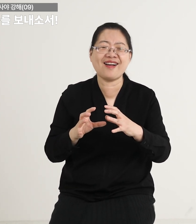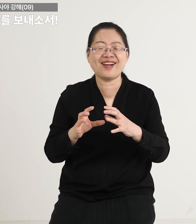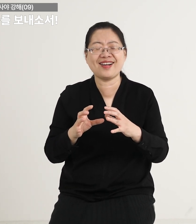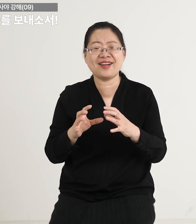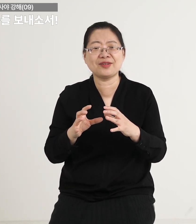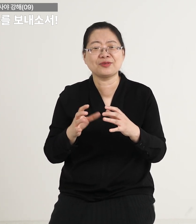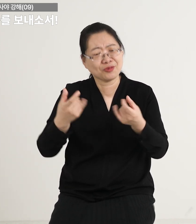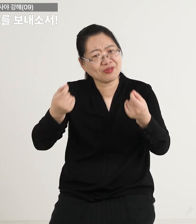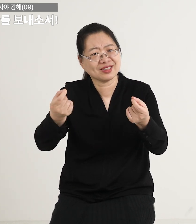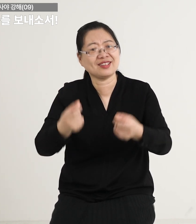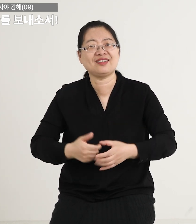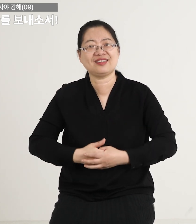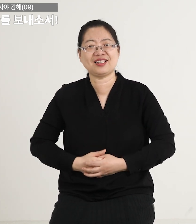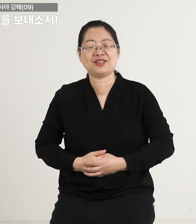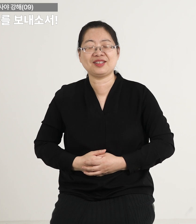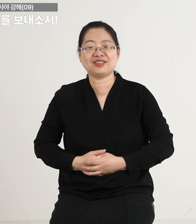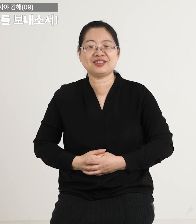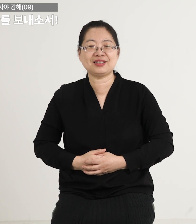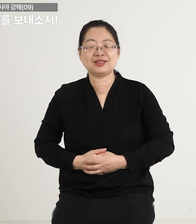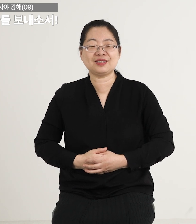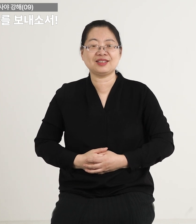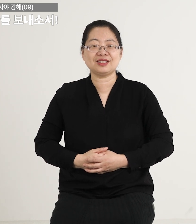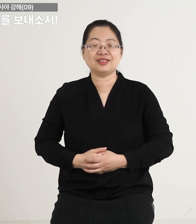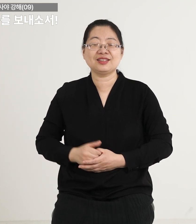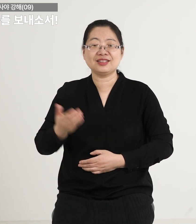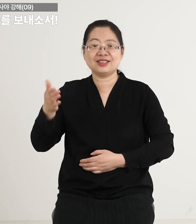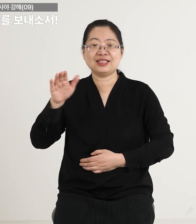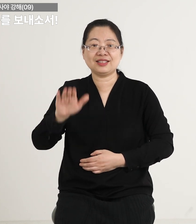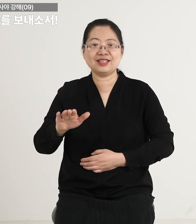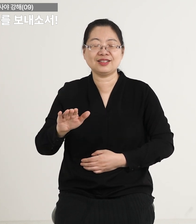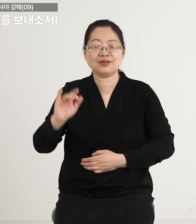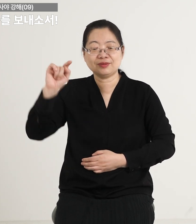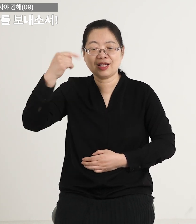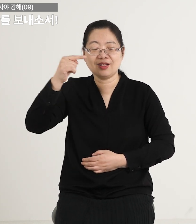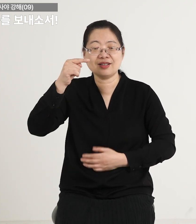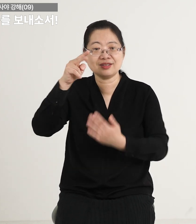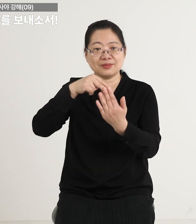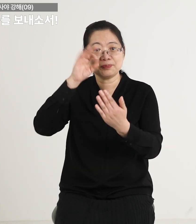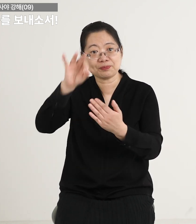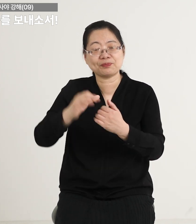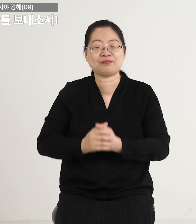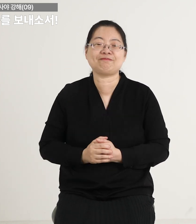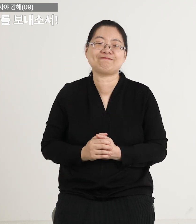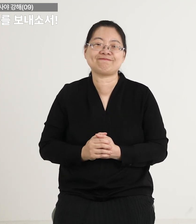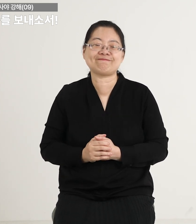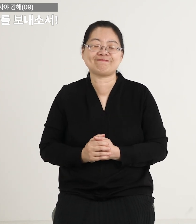아니에요. 자, 그런데 다음 절을 보십시다.